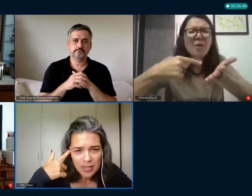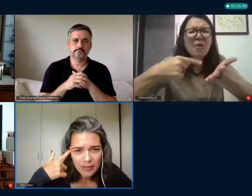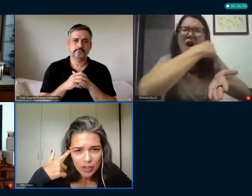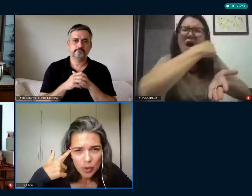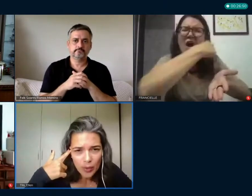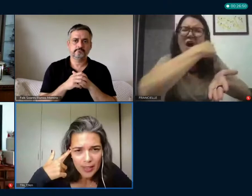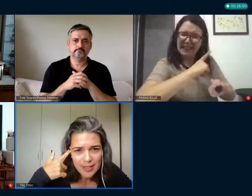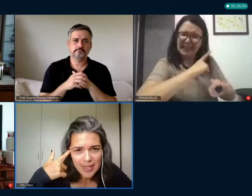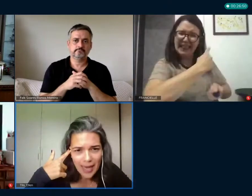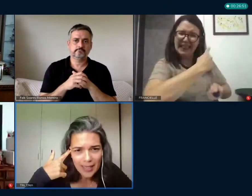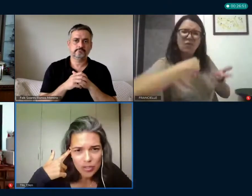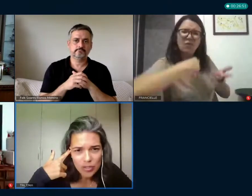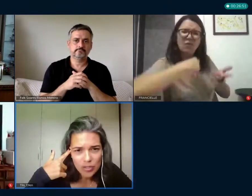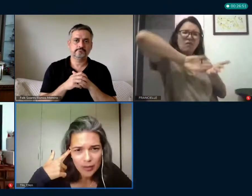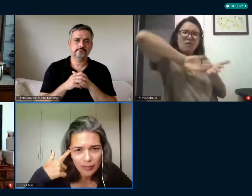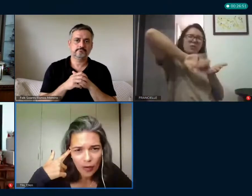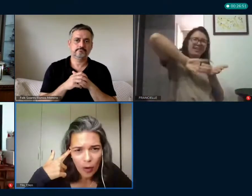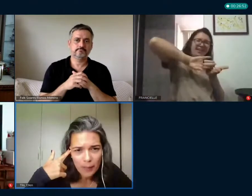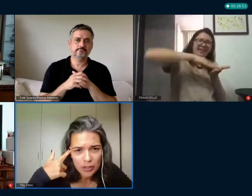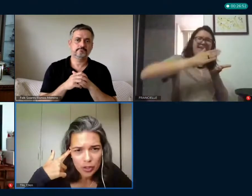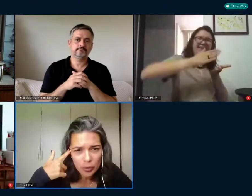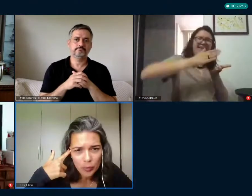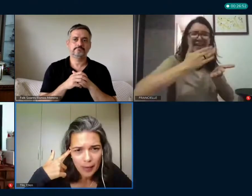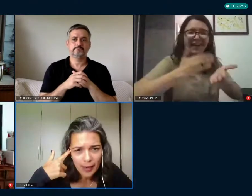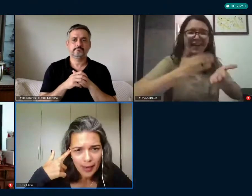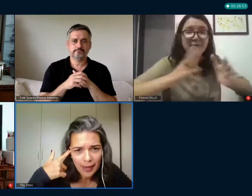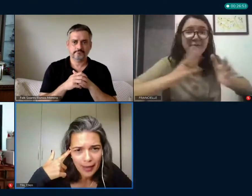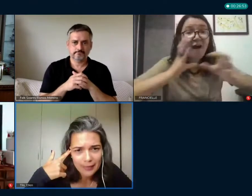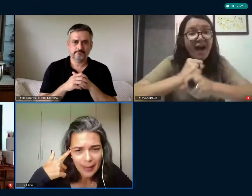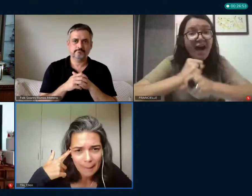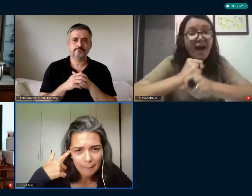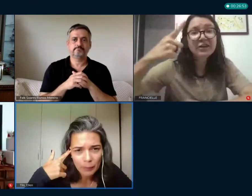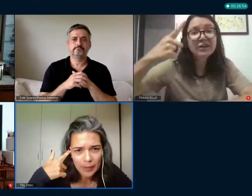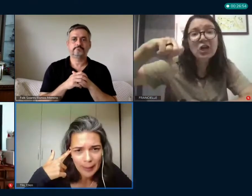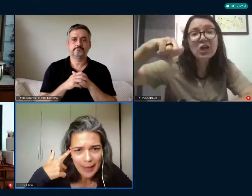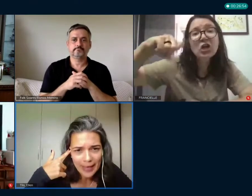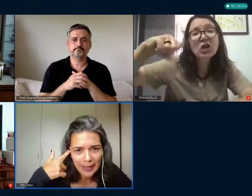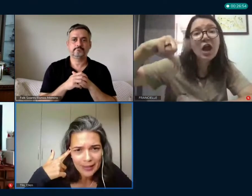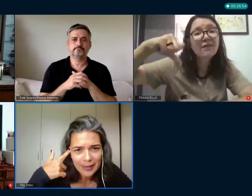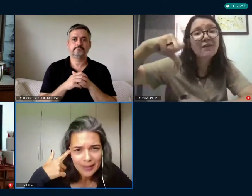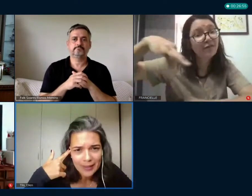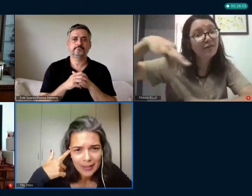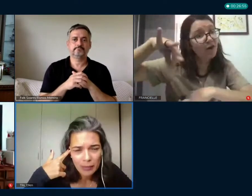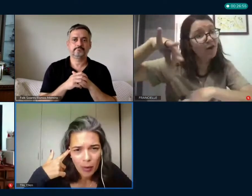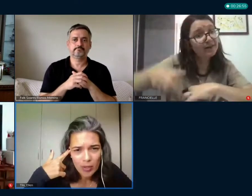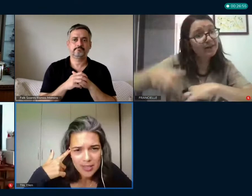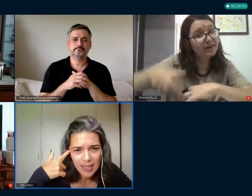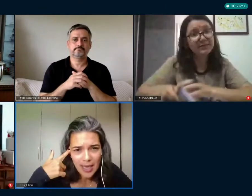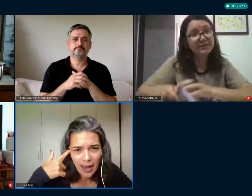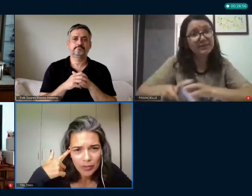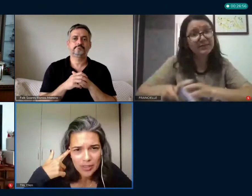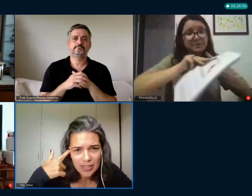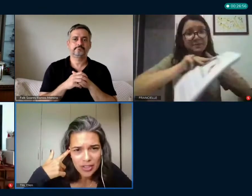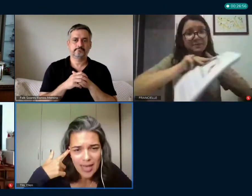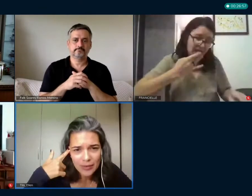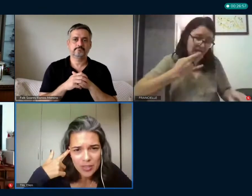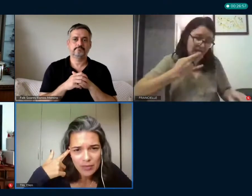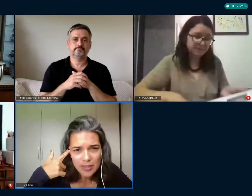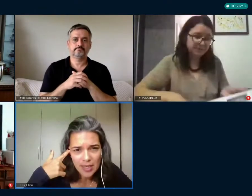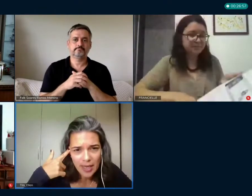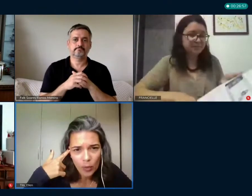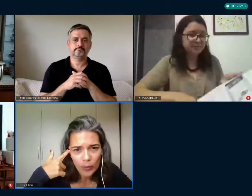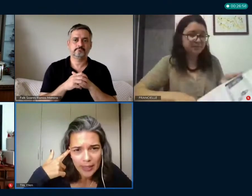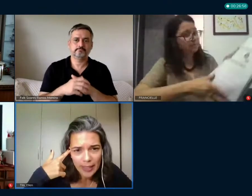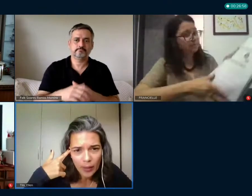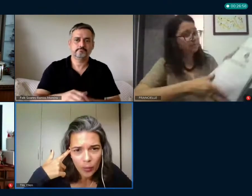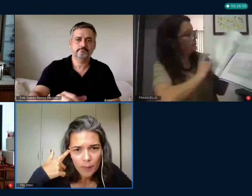Será que é possível a gente organizar isso em forma de uma tabela que mostre a quantidade de dados